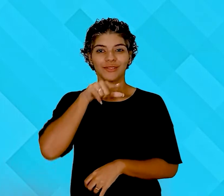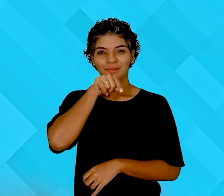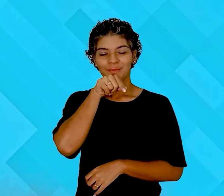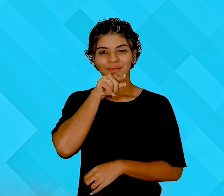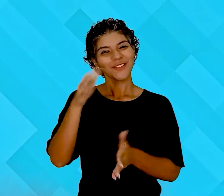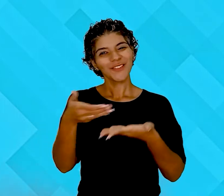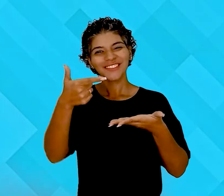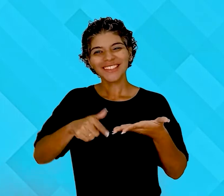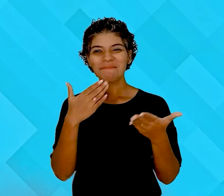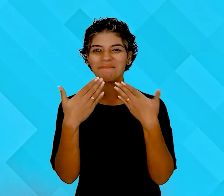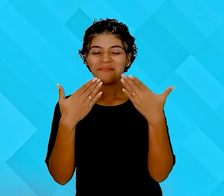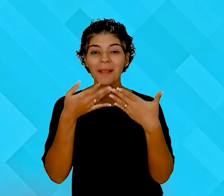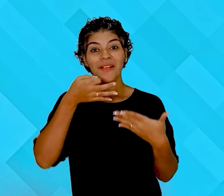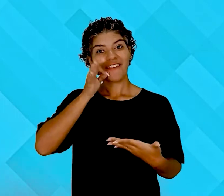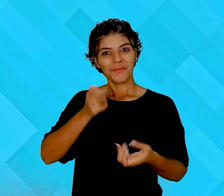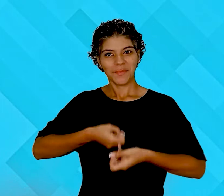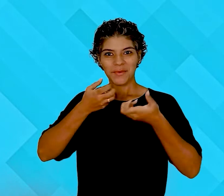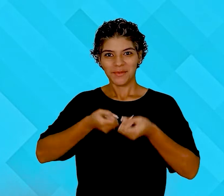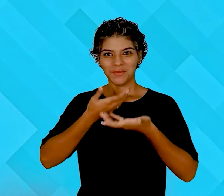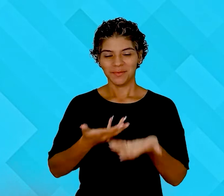para mais um bate-papo do Café com Produção.